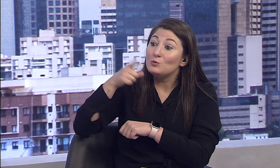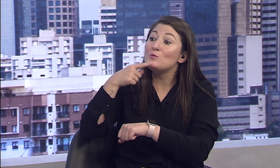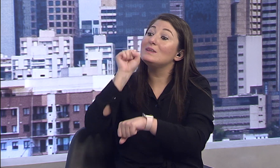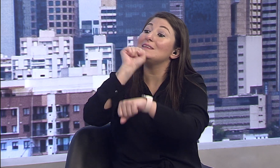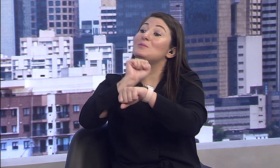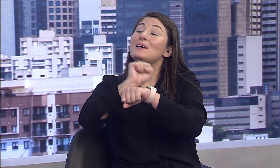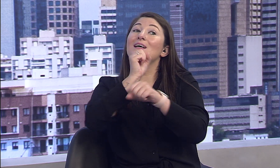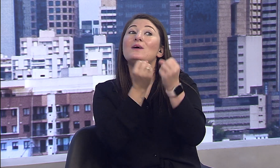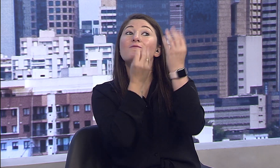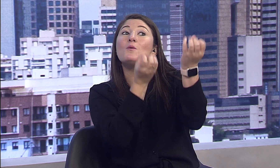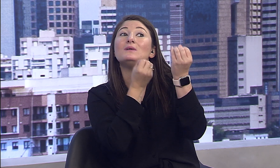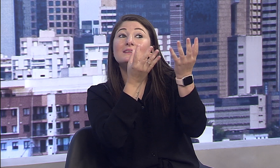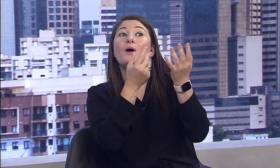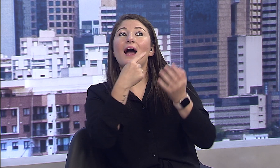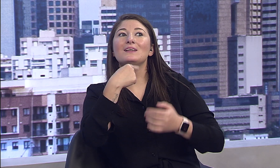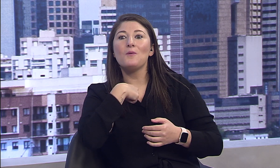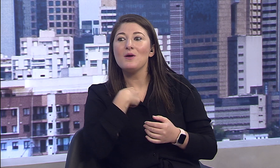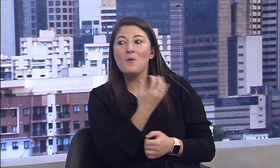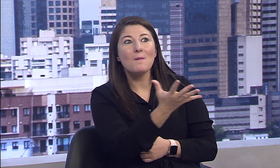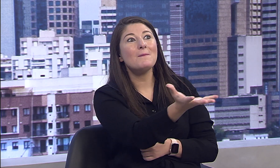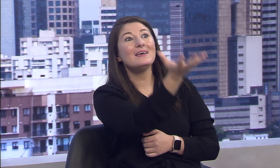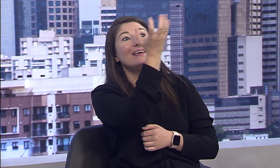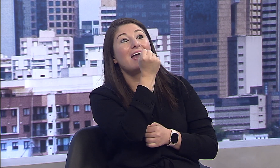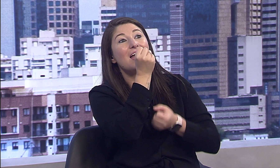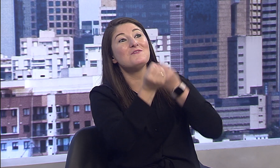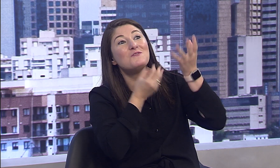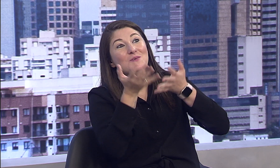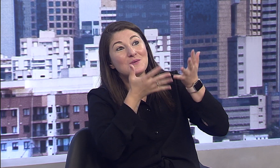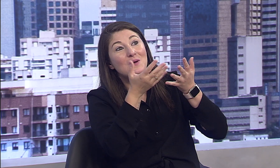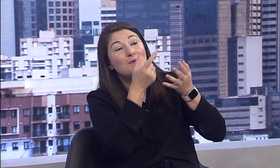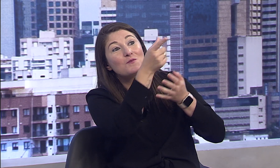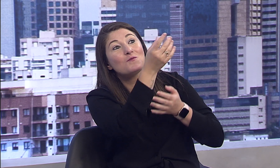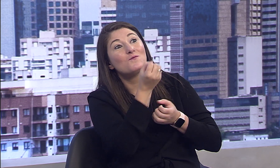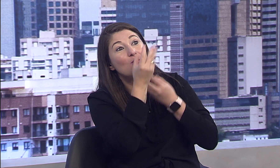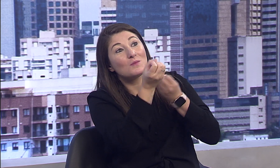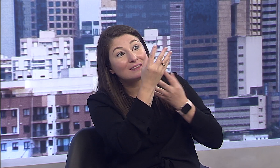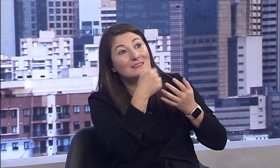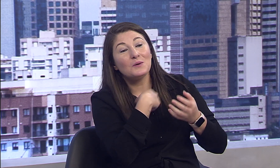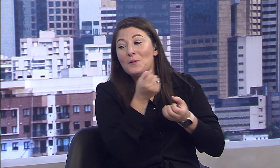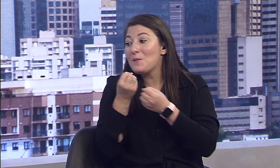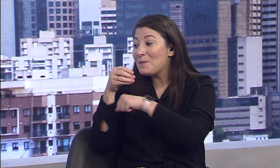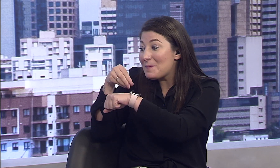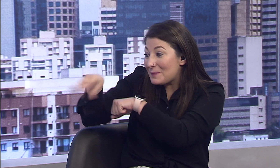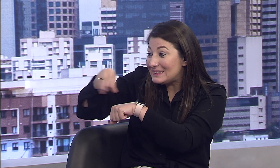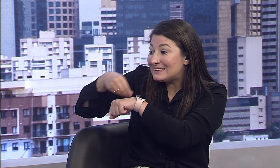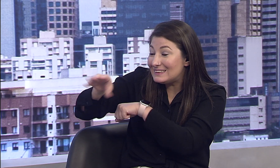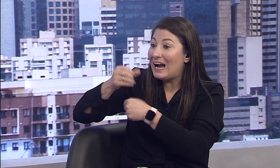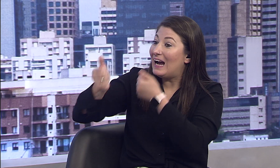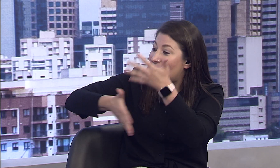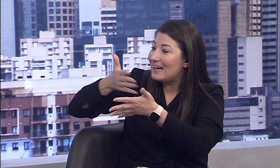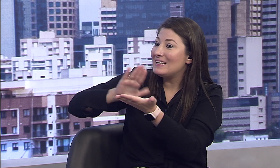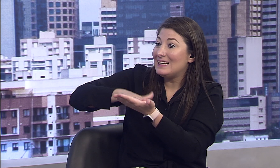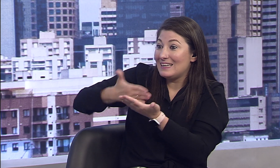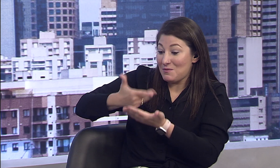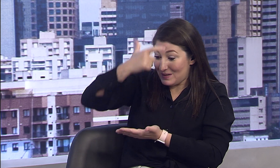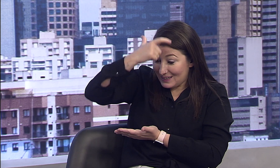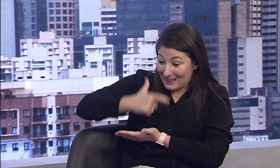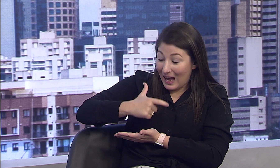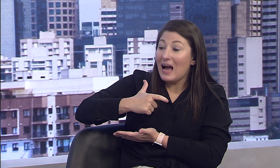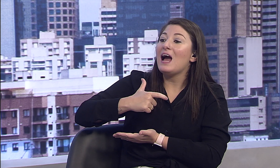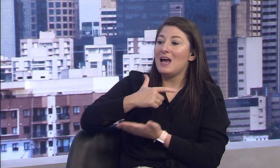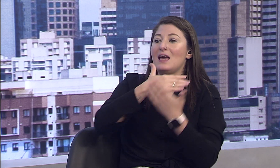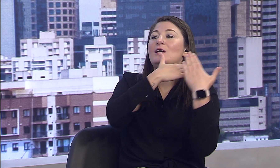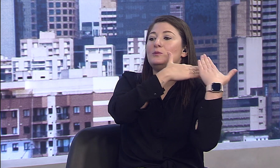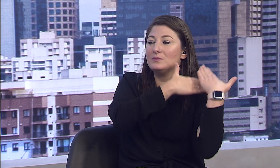sociedade, esses conteúdos, essas informações de mundo, né? Então, por exemplo, eu preciso receber, eu sou o receptor